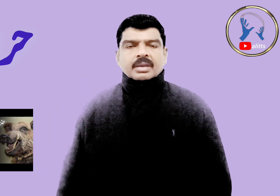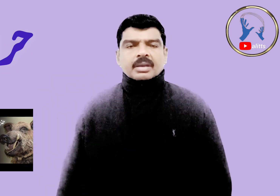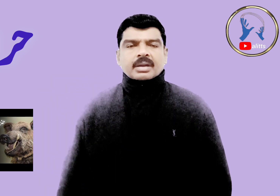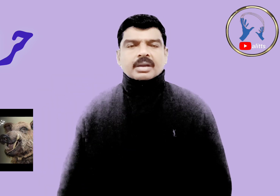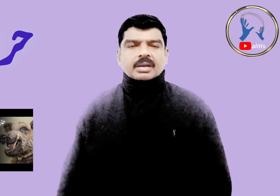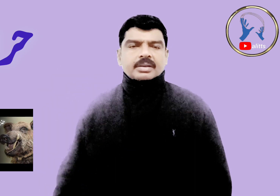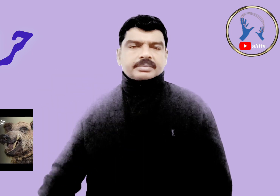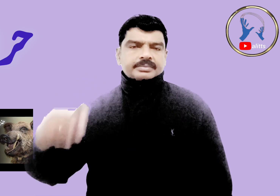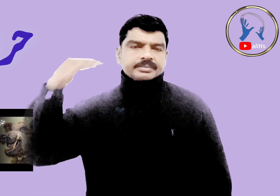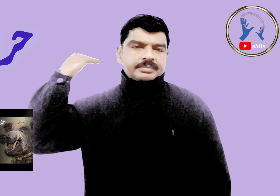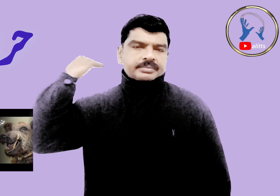हराम